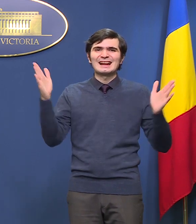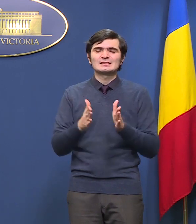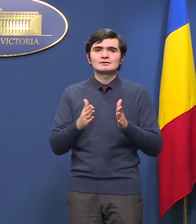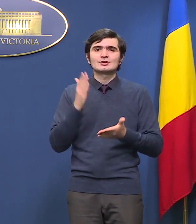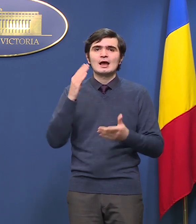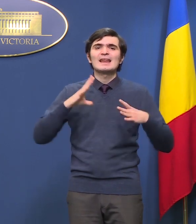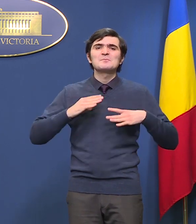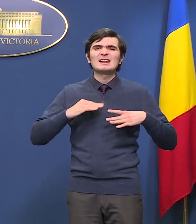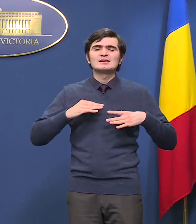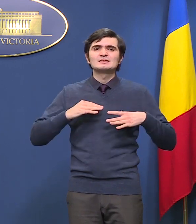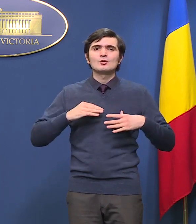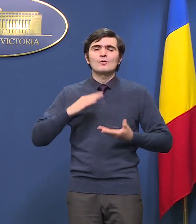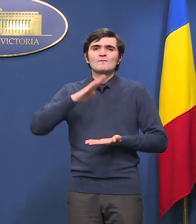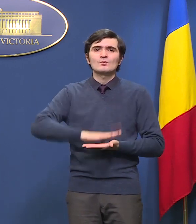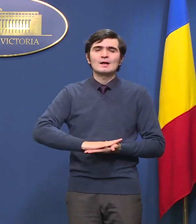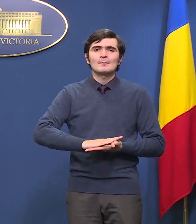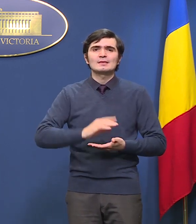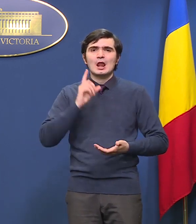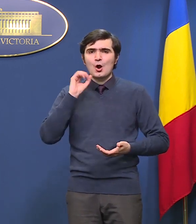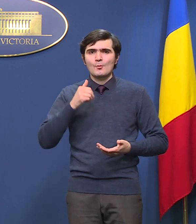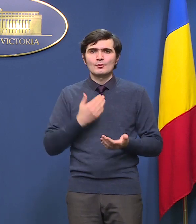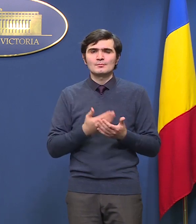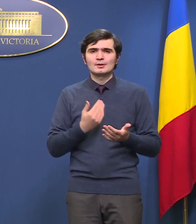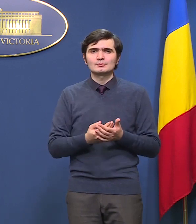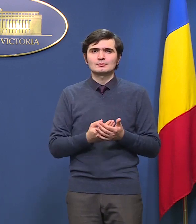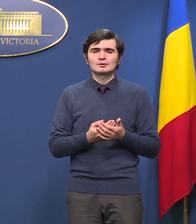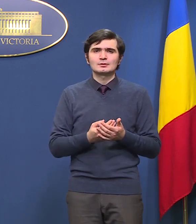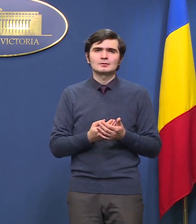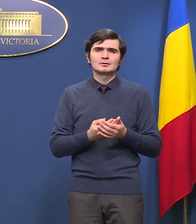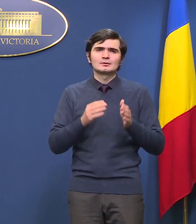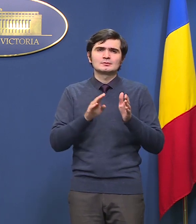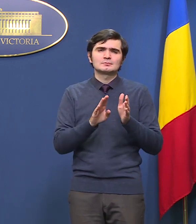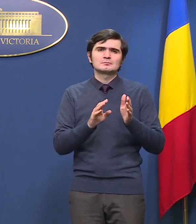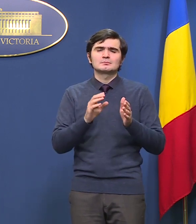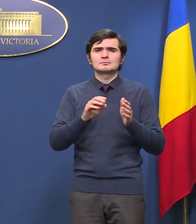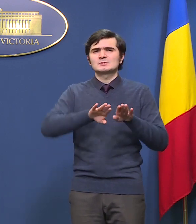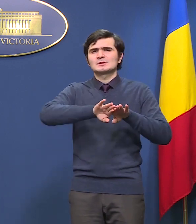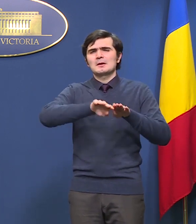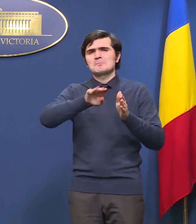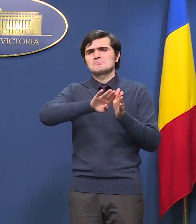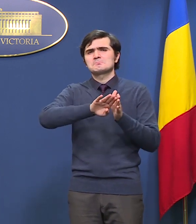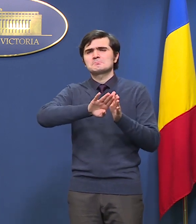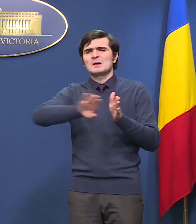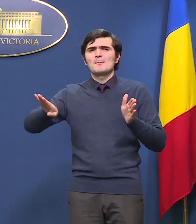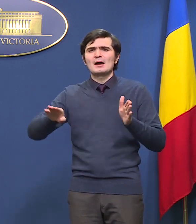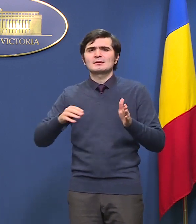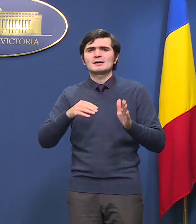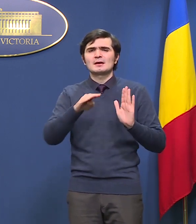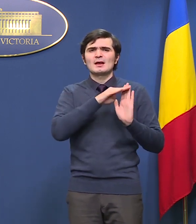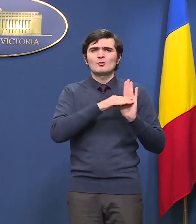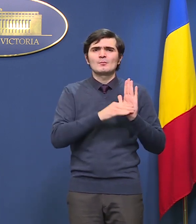excesivă a informațiilor, prin derogarea de la CEDO, despre care s-a aflat din presă și nu neapărat